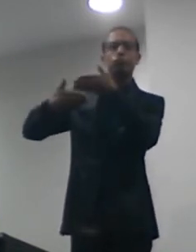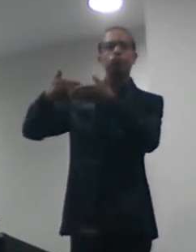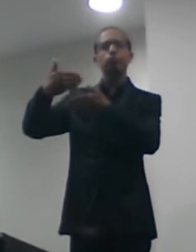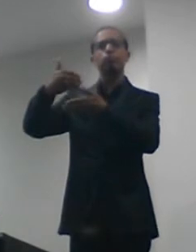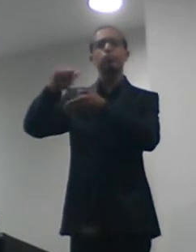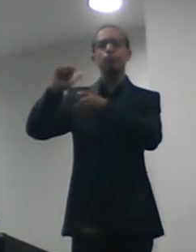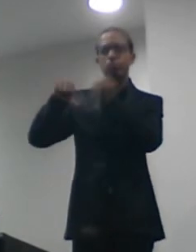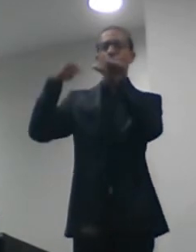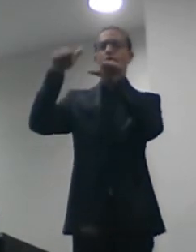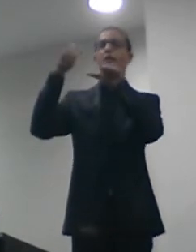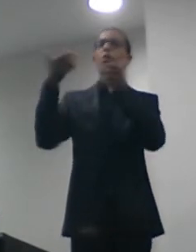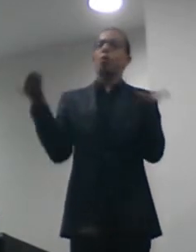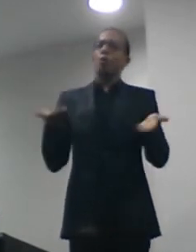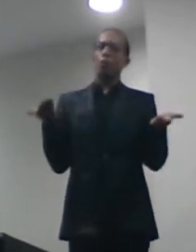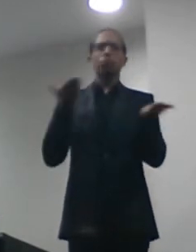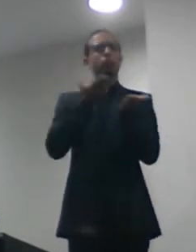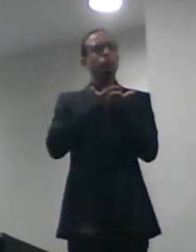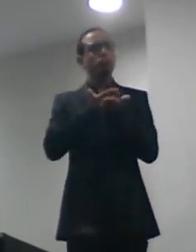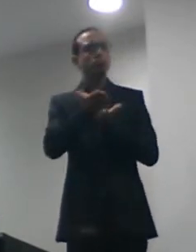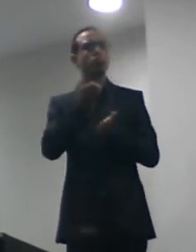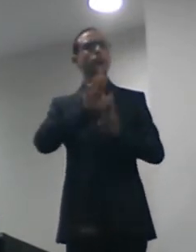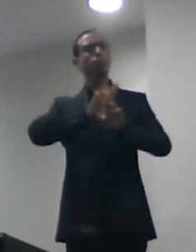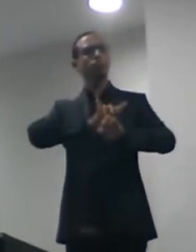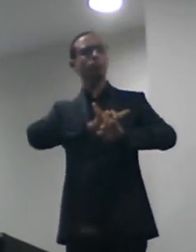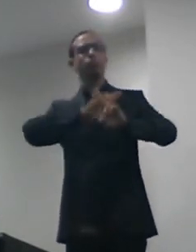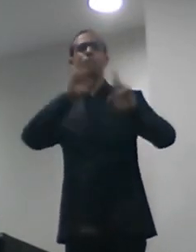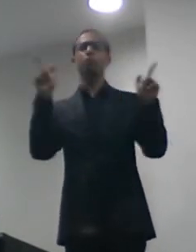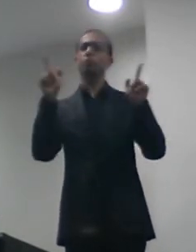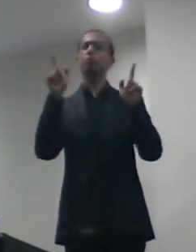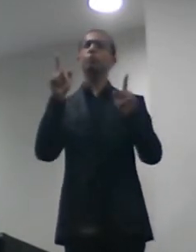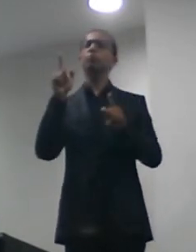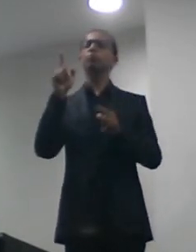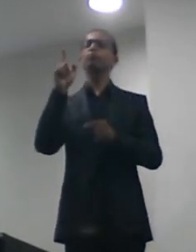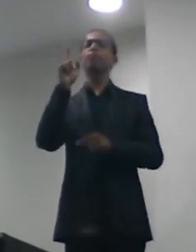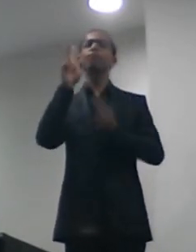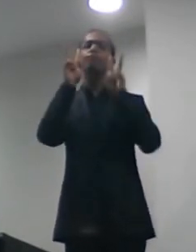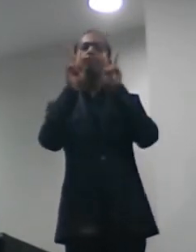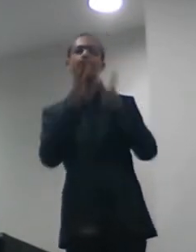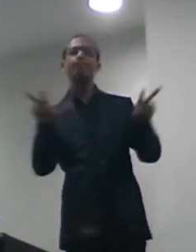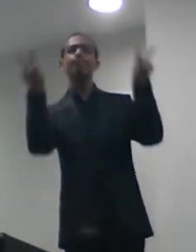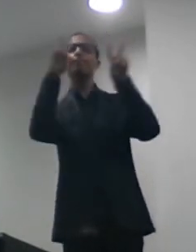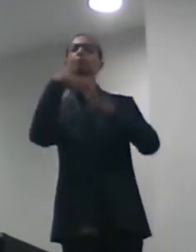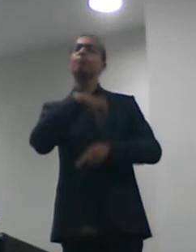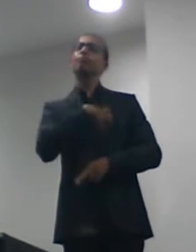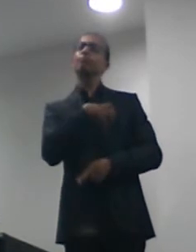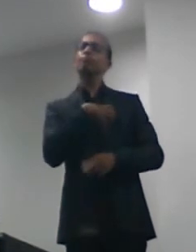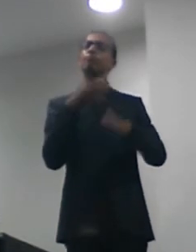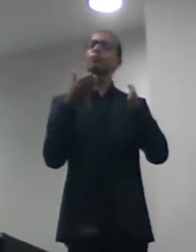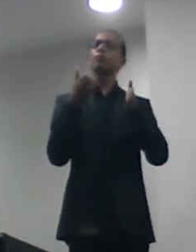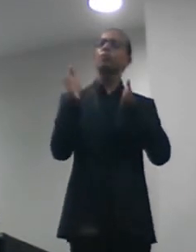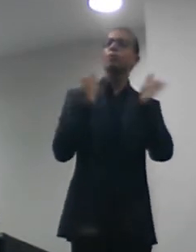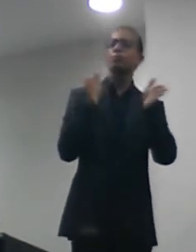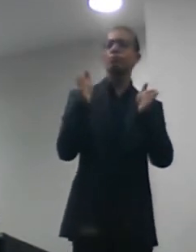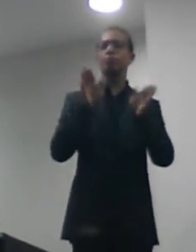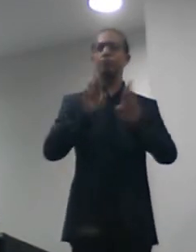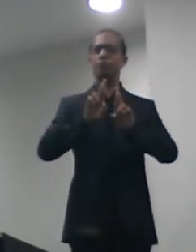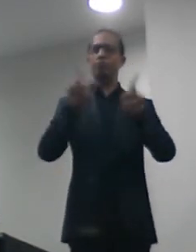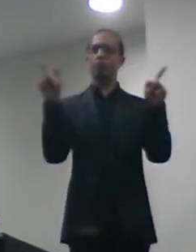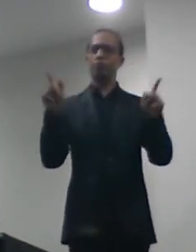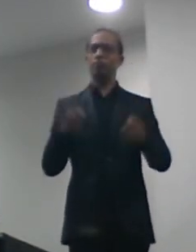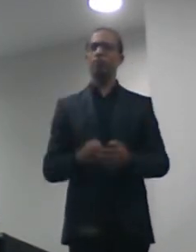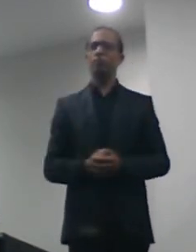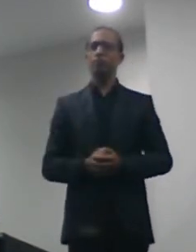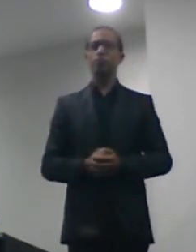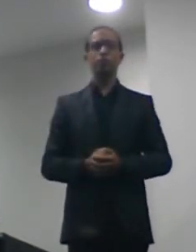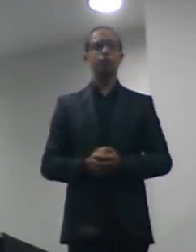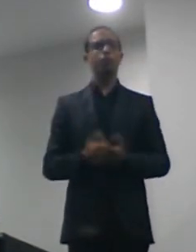hoje está começando a criar uma nova conjuntura, um novo ideal, uma nova forma de acessibilidade.